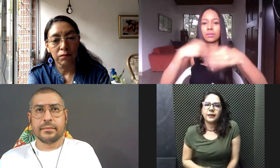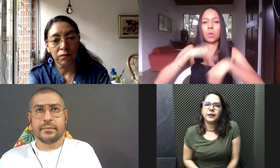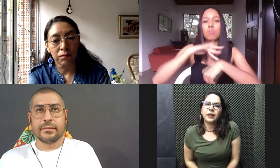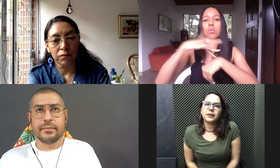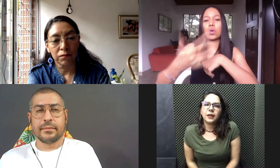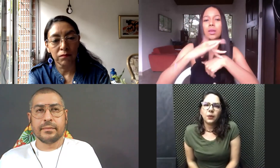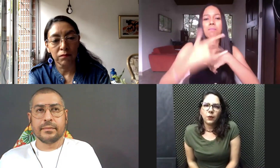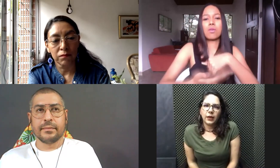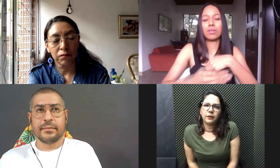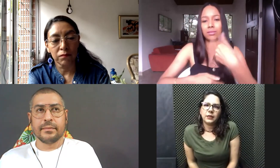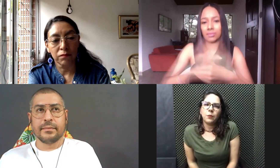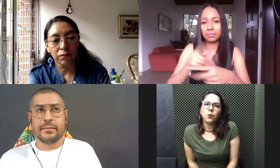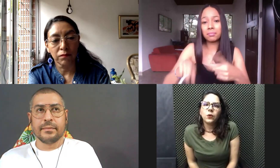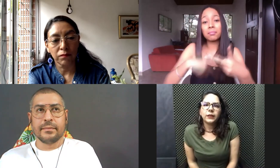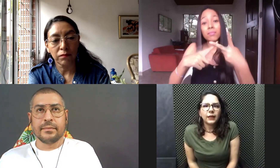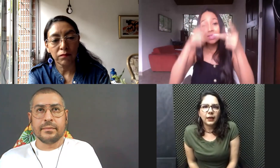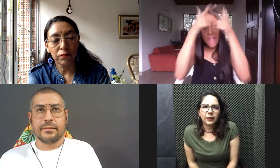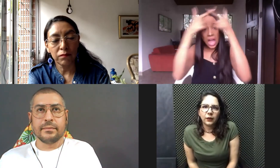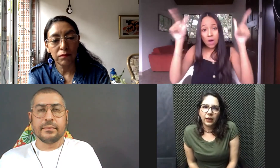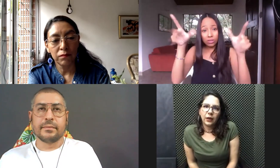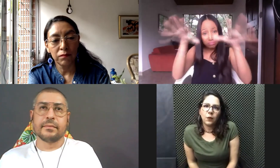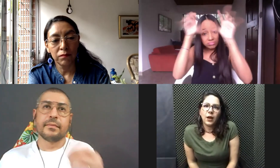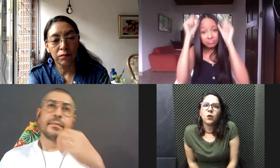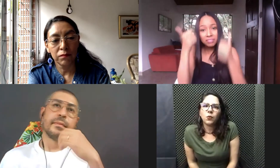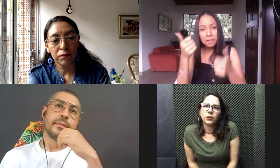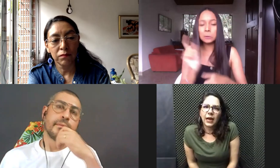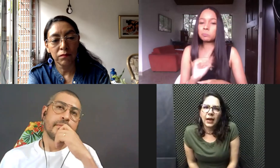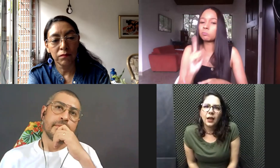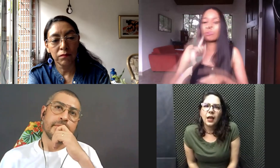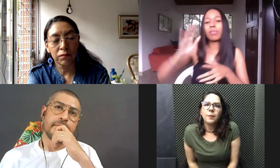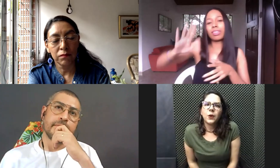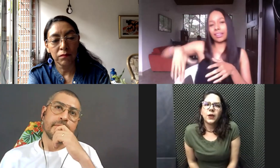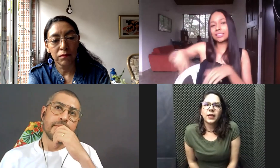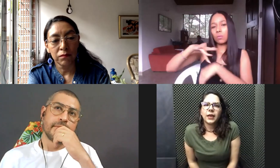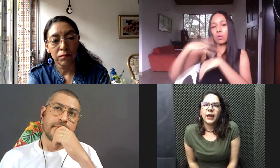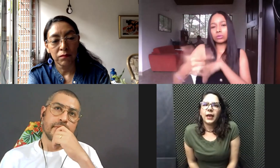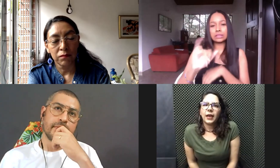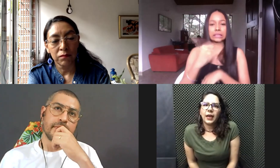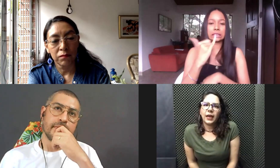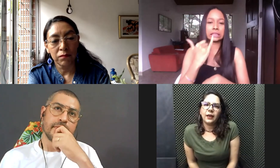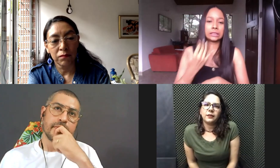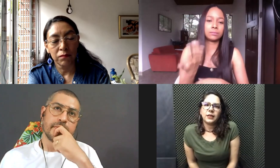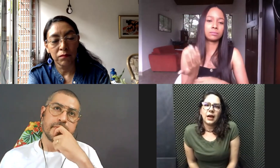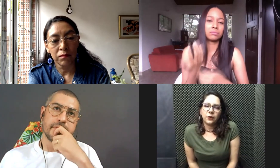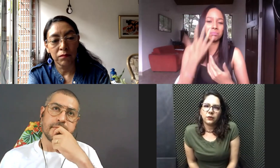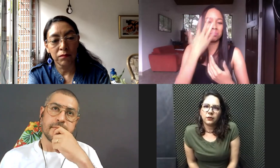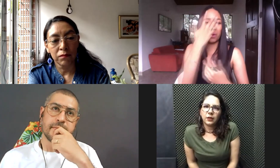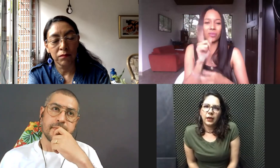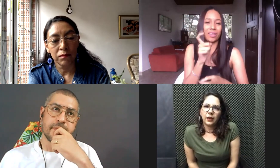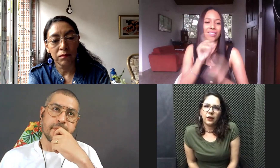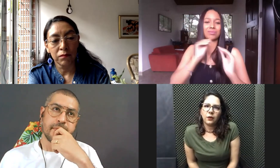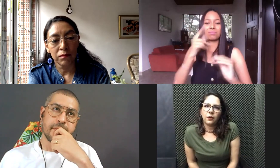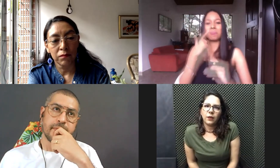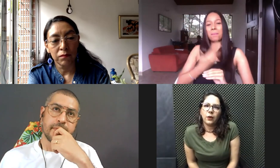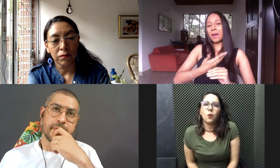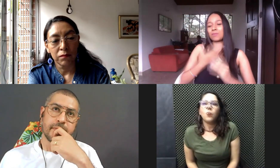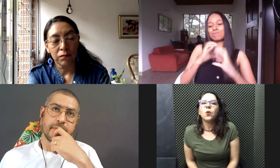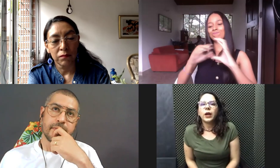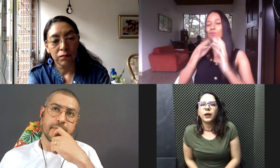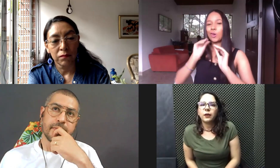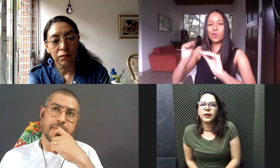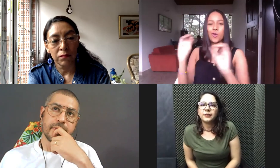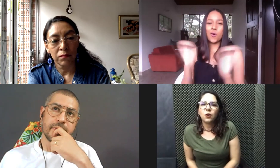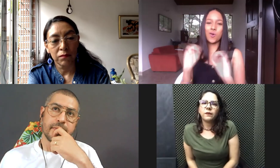a adquirir ese lenguaje ya muy tarde, el lenguaje como tal, porque llegaron